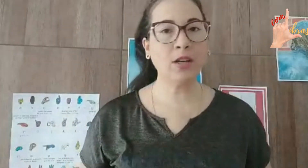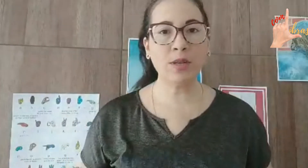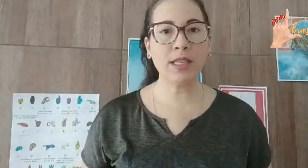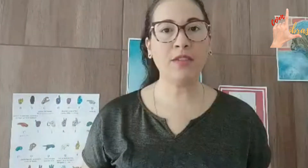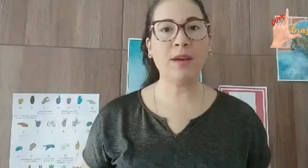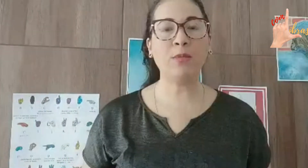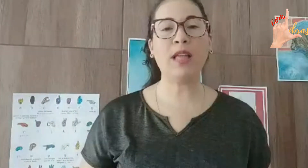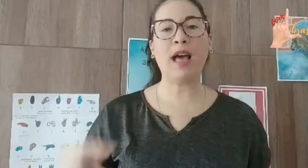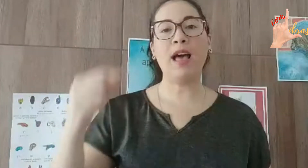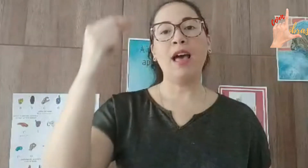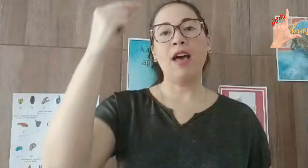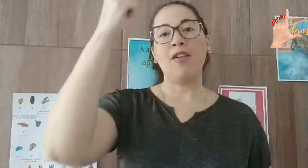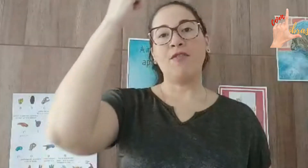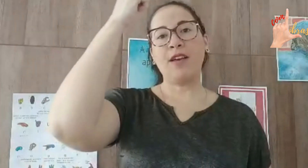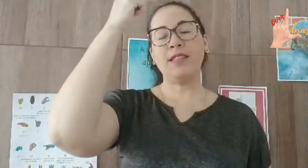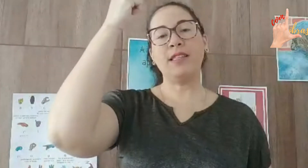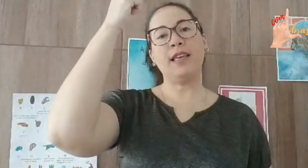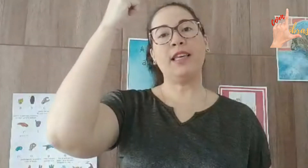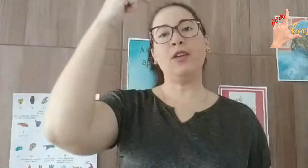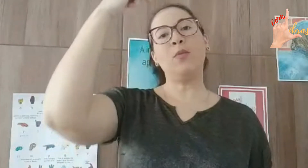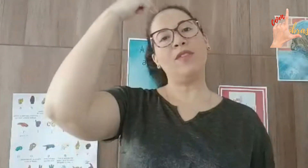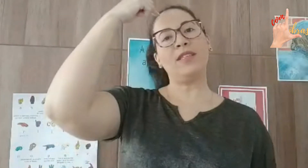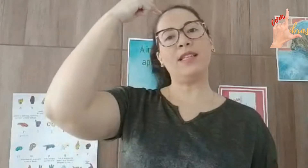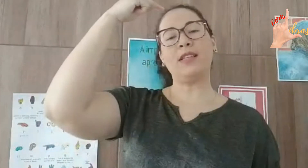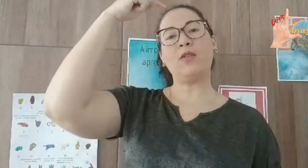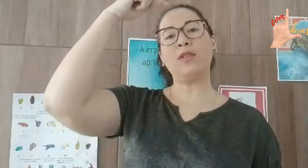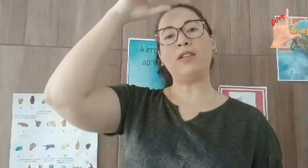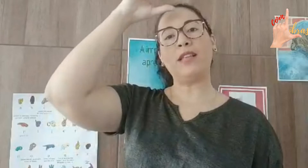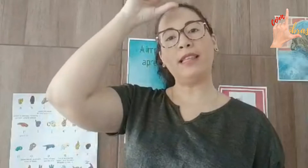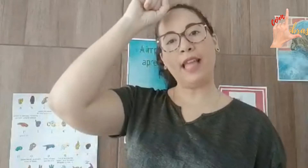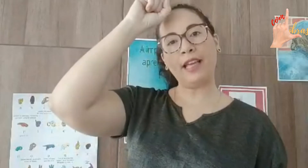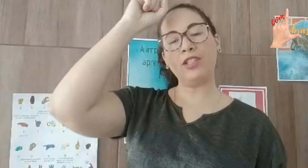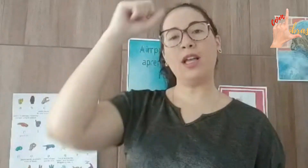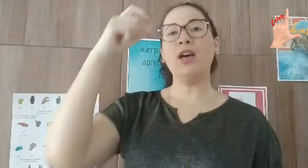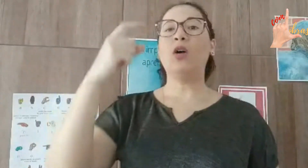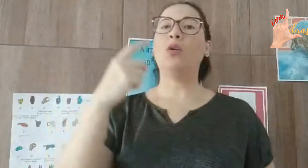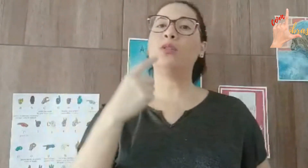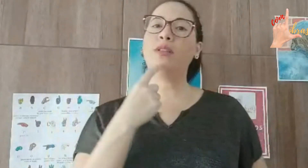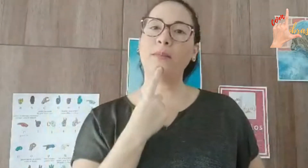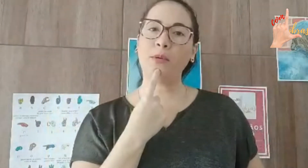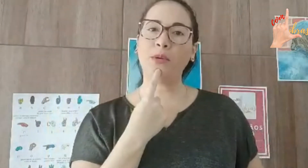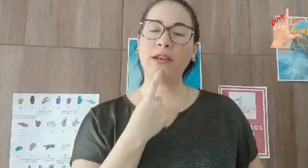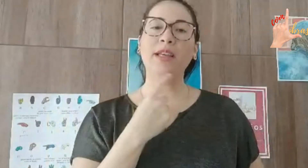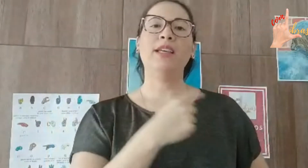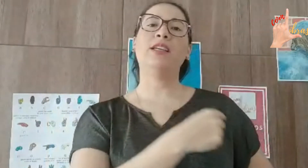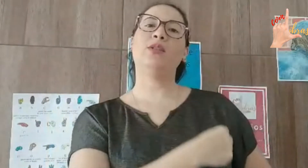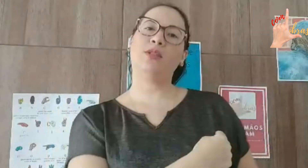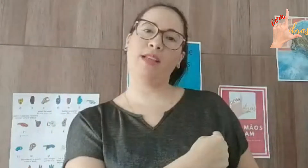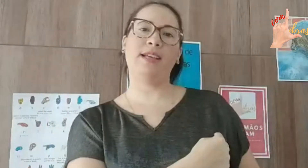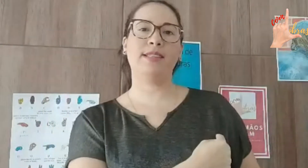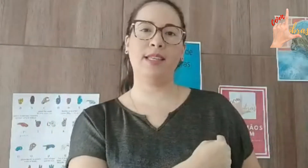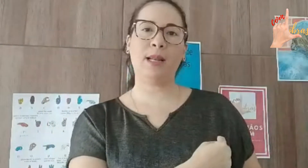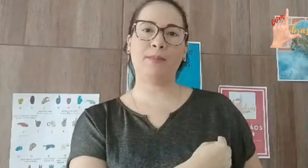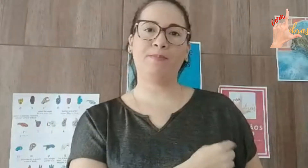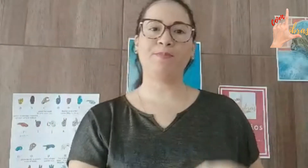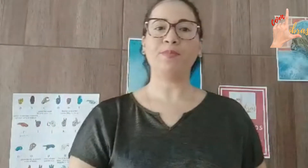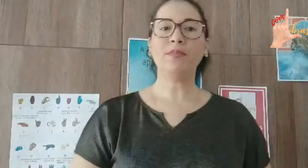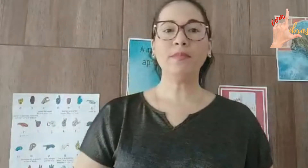coisa que vai mudar vai ser que uma vai ser executado na testa, outro na boca e outro na axila.